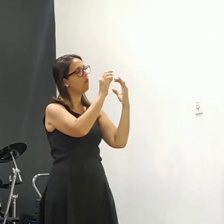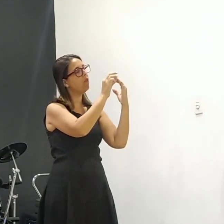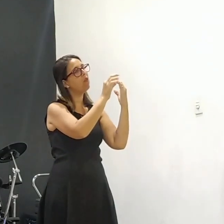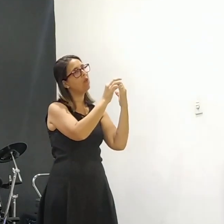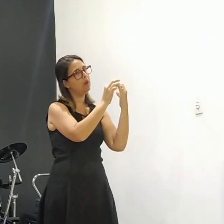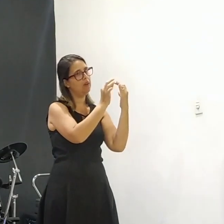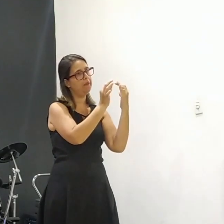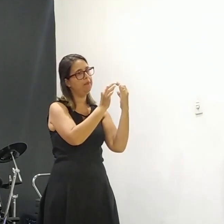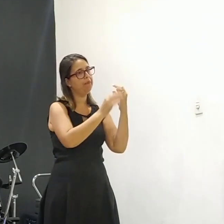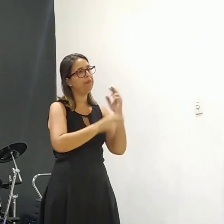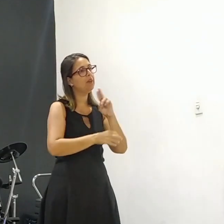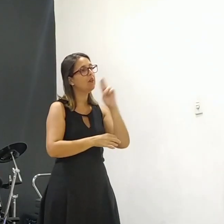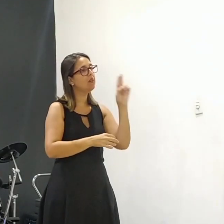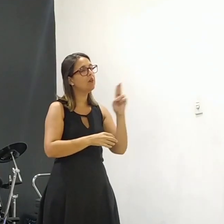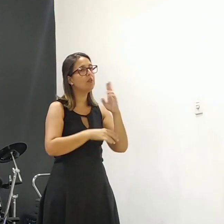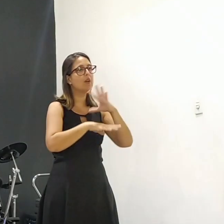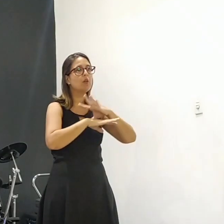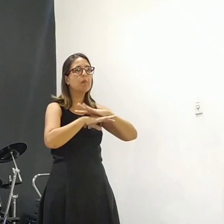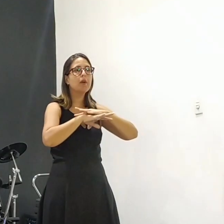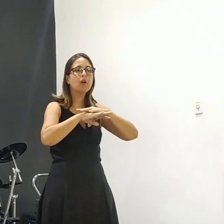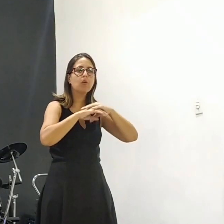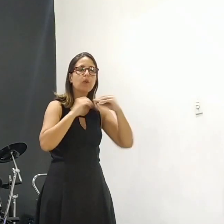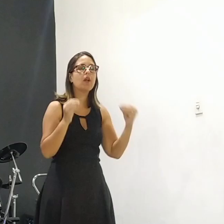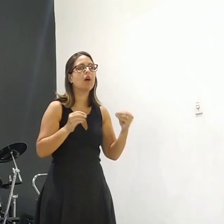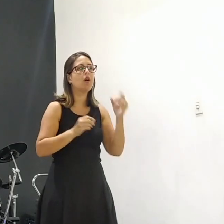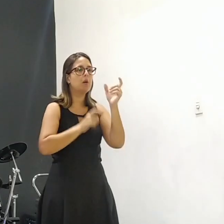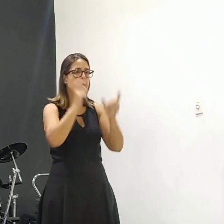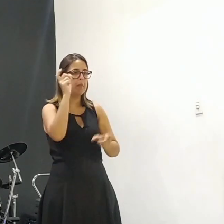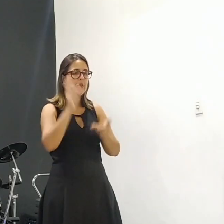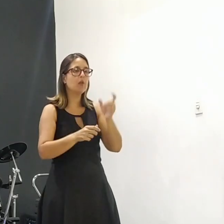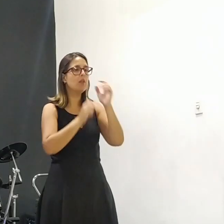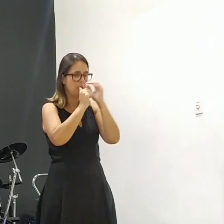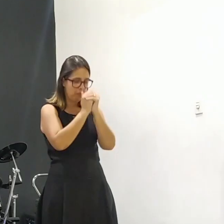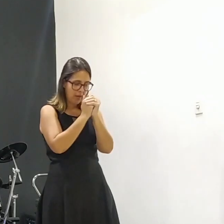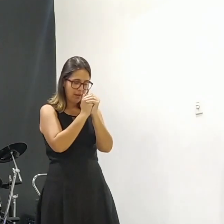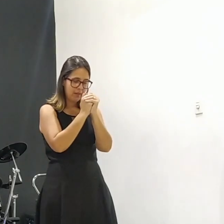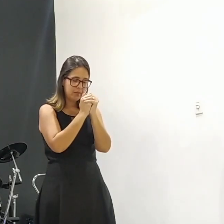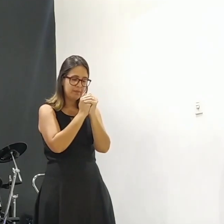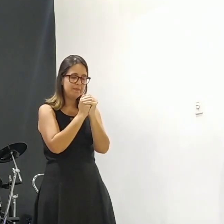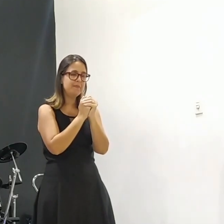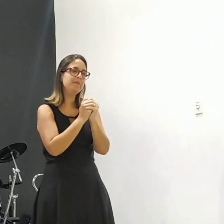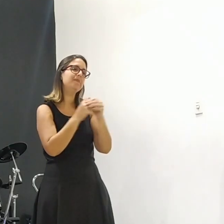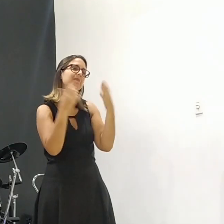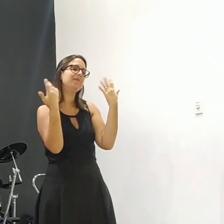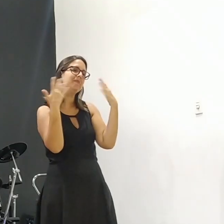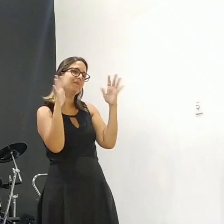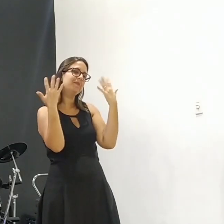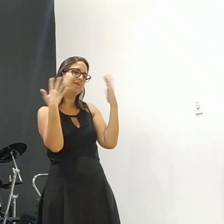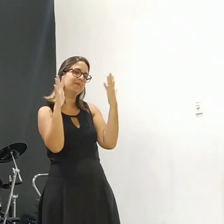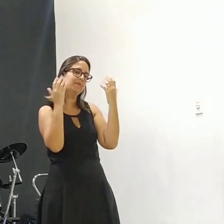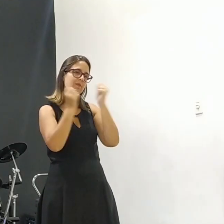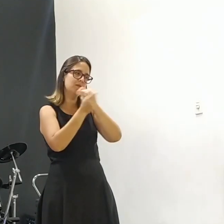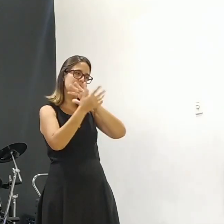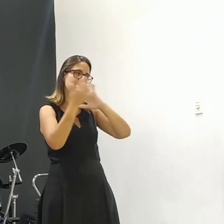para curar muitas pessoas. Amém, irmãos? Amém.